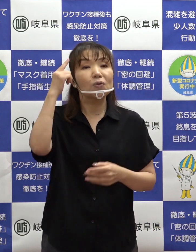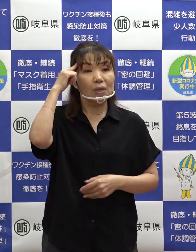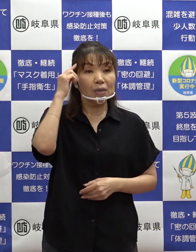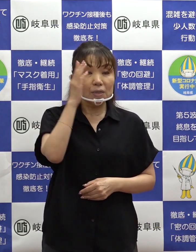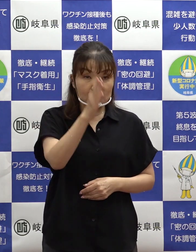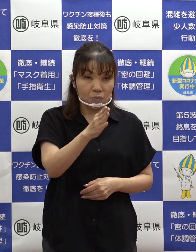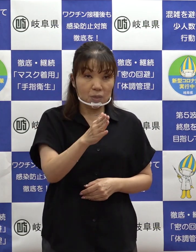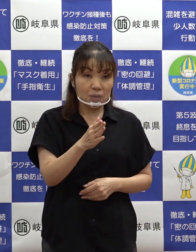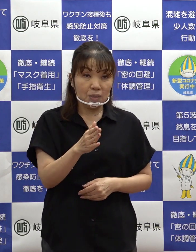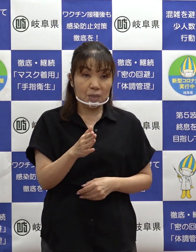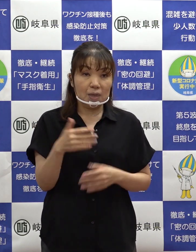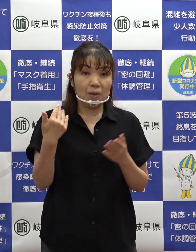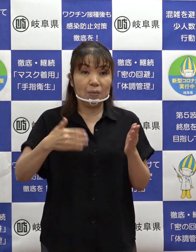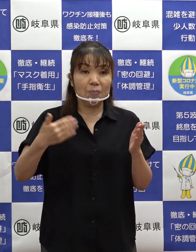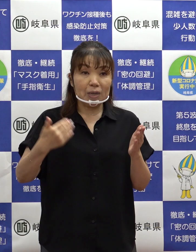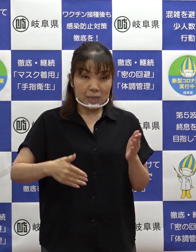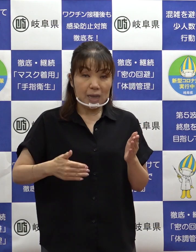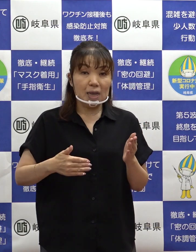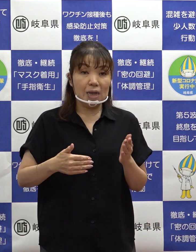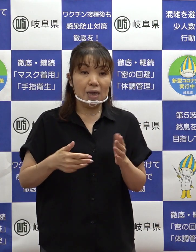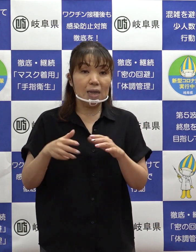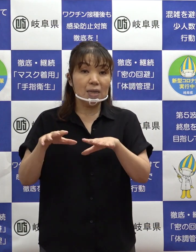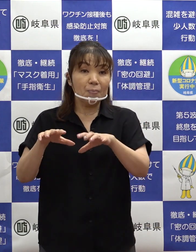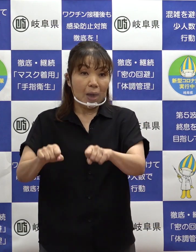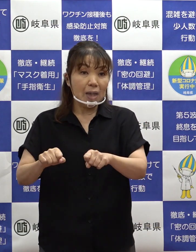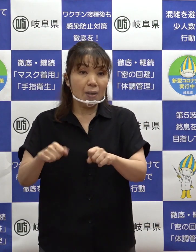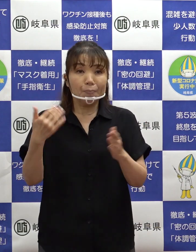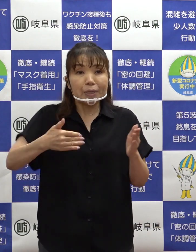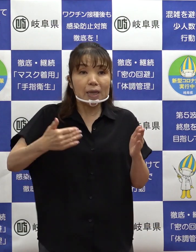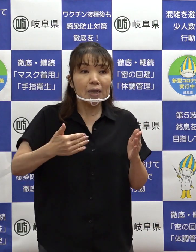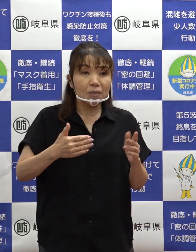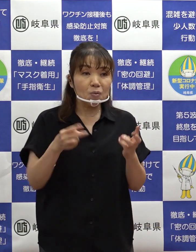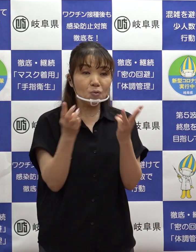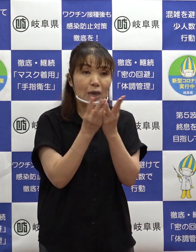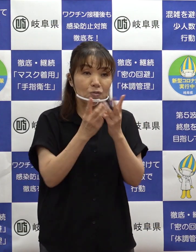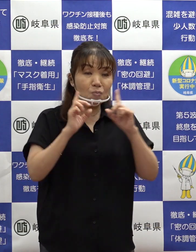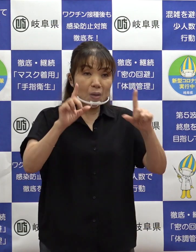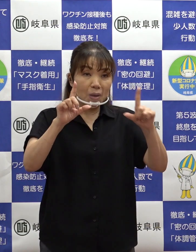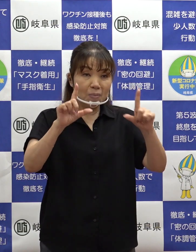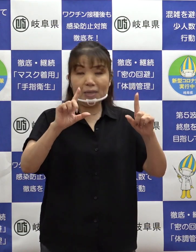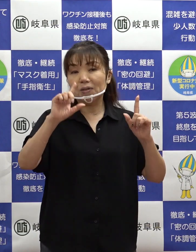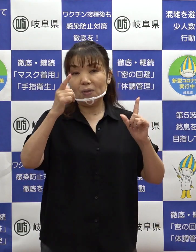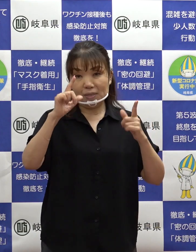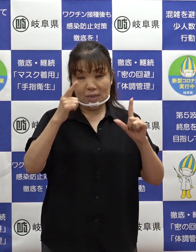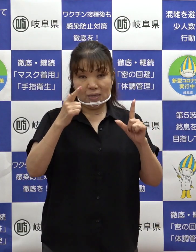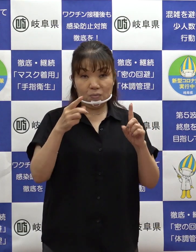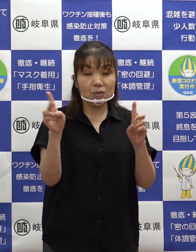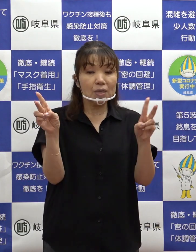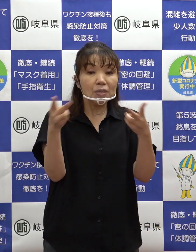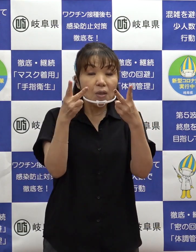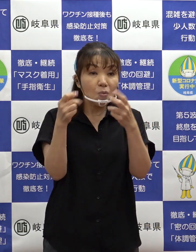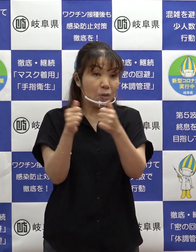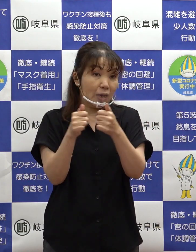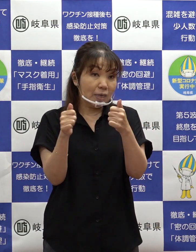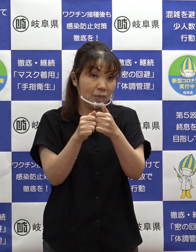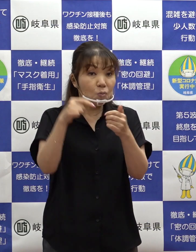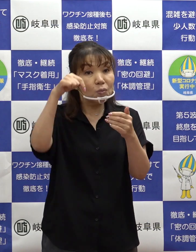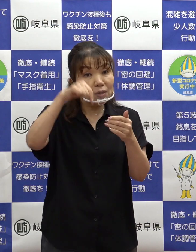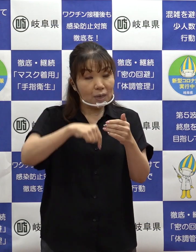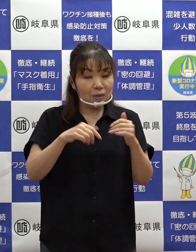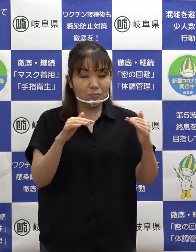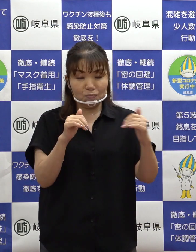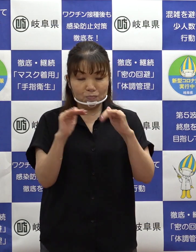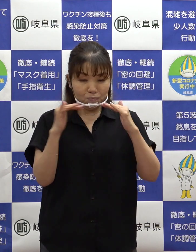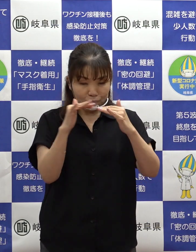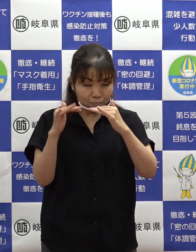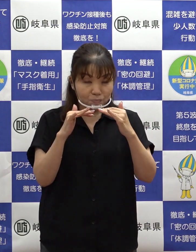ね、少数だけどんどん出していくということにはしておりませんので、それは専門家会合でも議論してますし、医師会の協